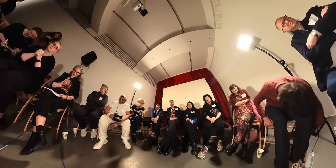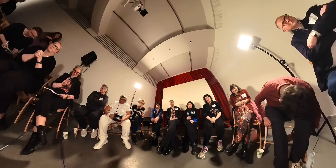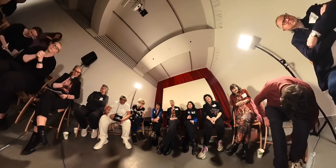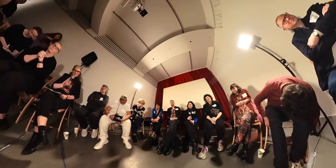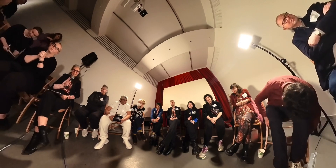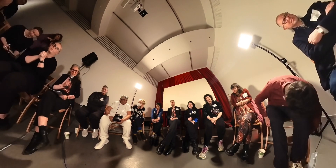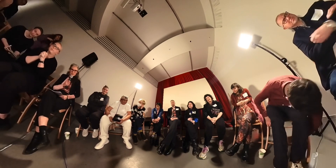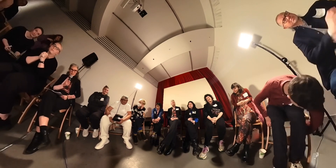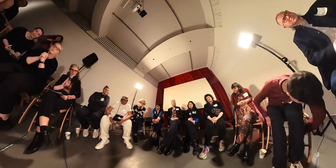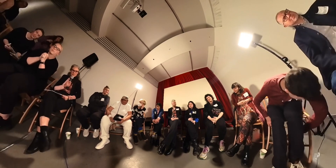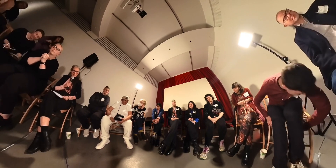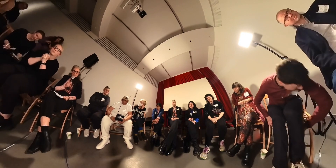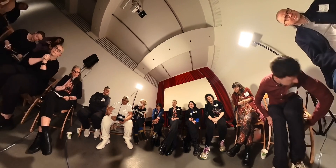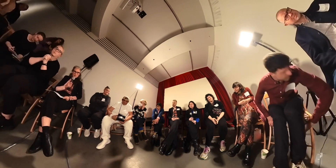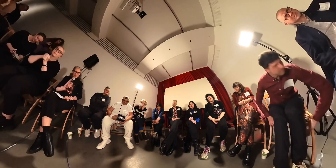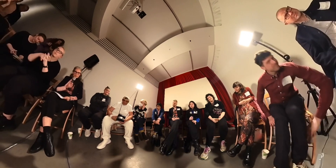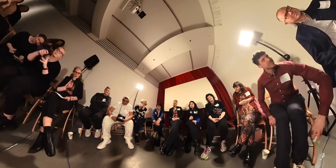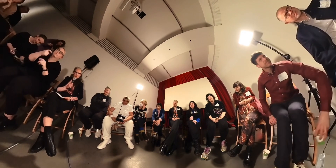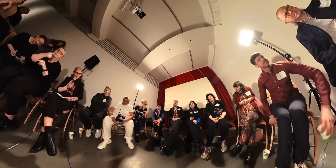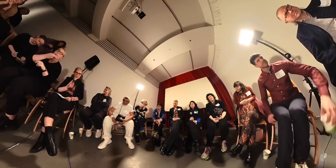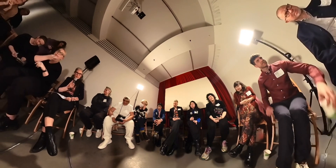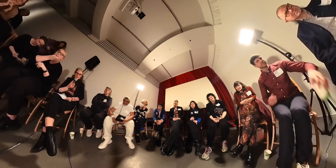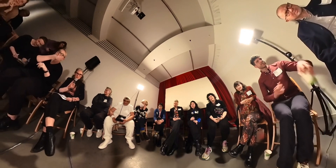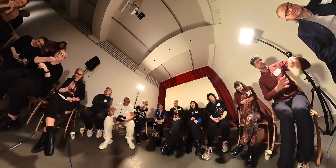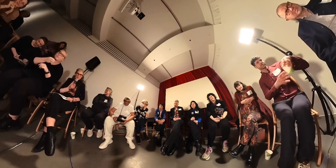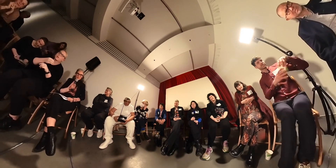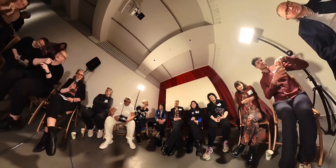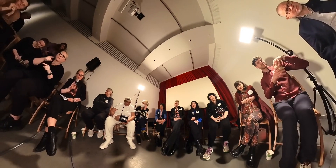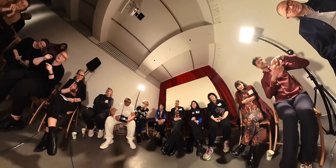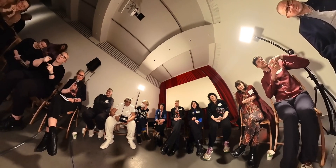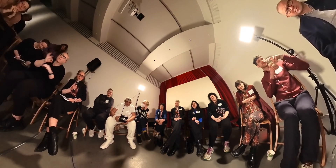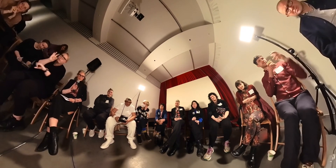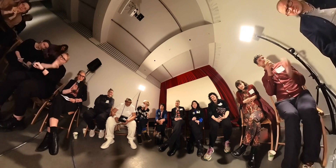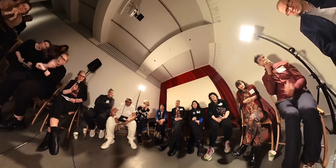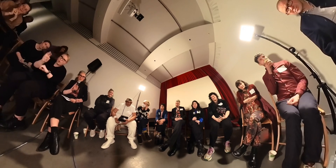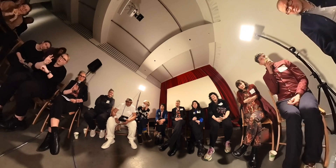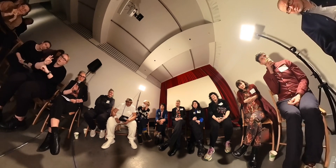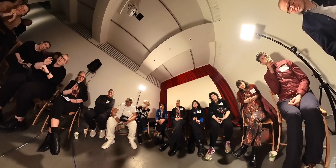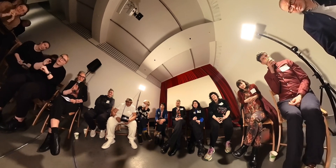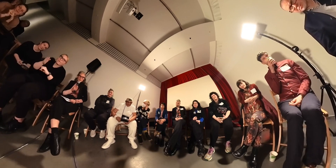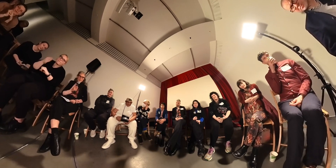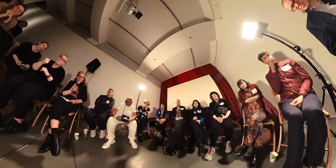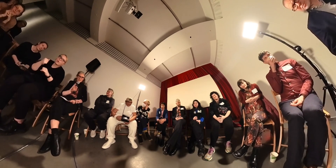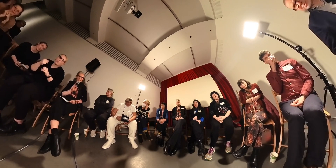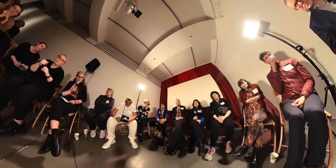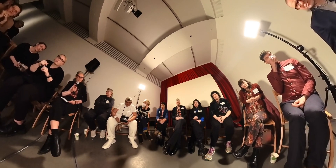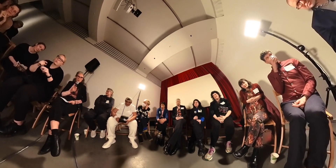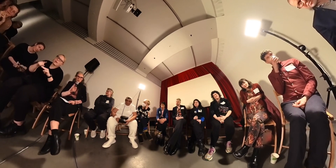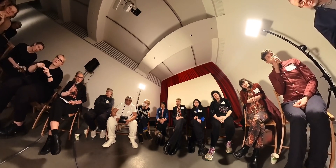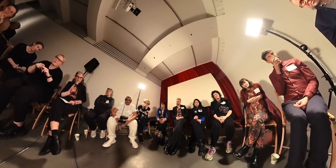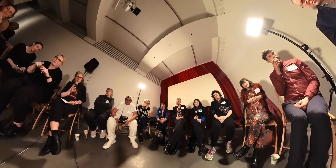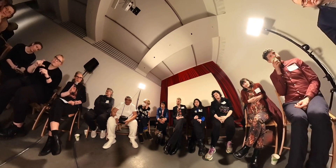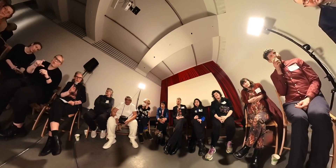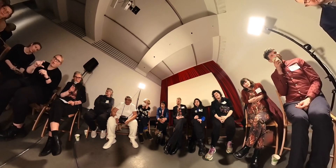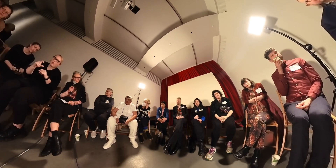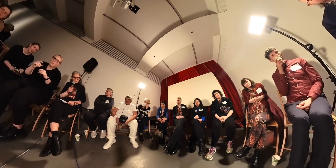Hoaj, já bych se tě chtěla zeptat na ten konkrétní projekt, který jsi právě dělala v Artivist Labu, který